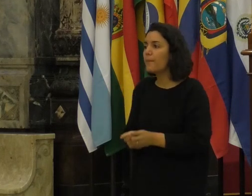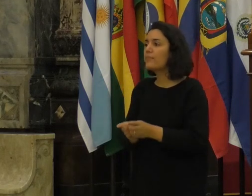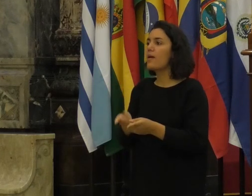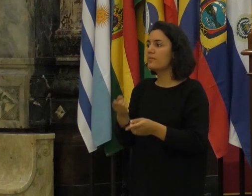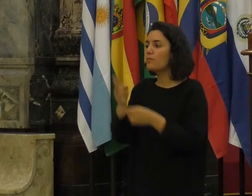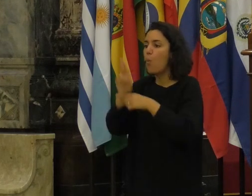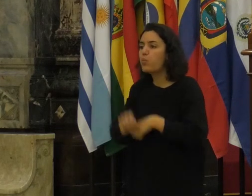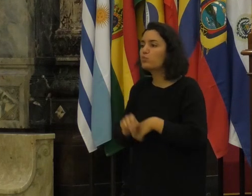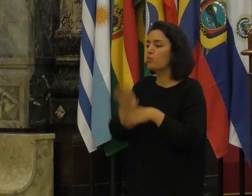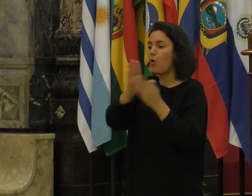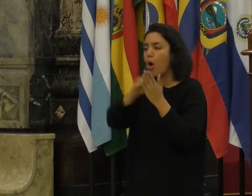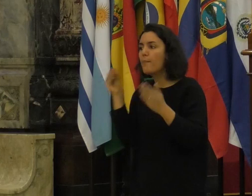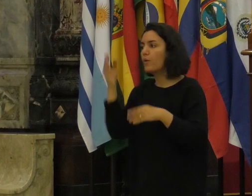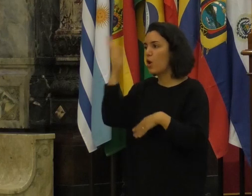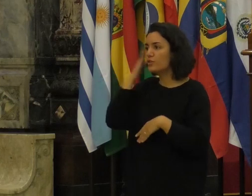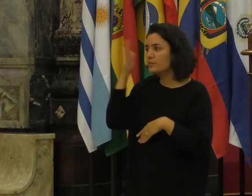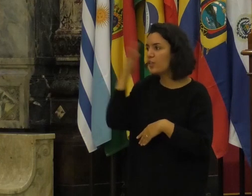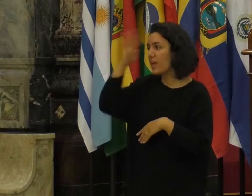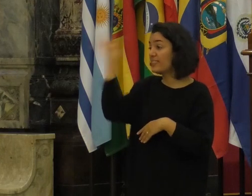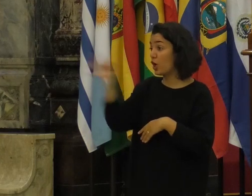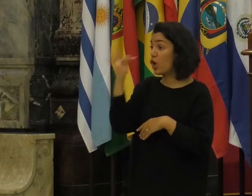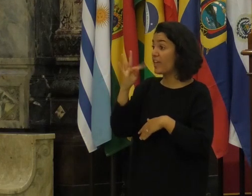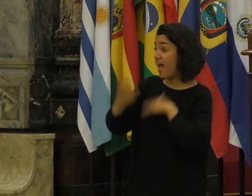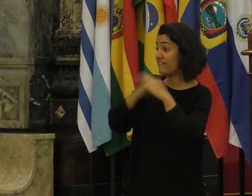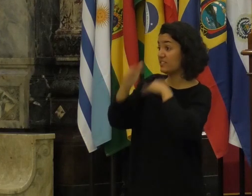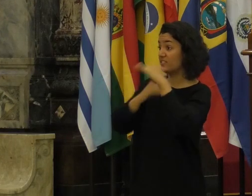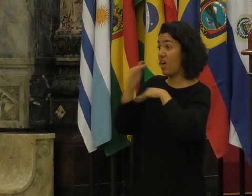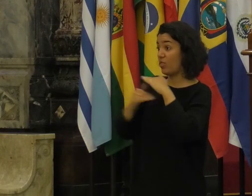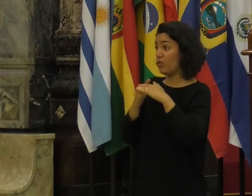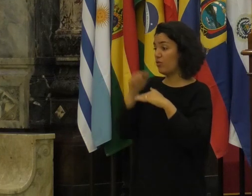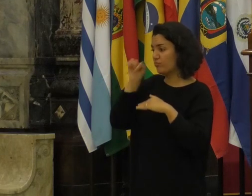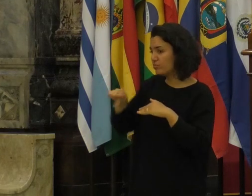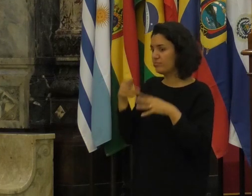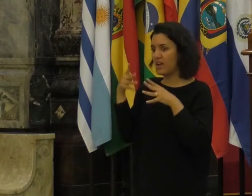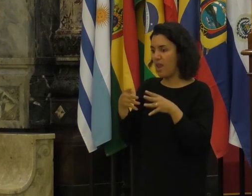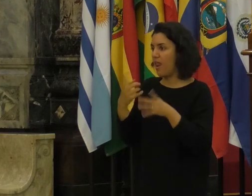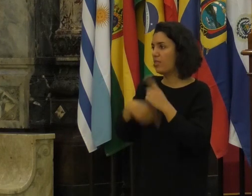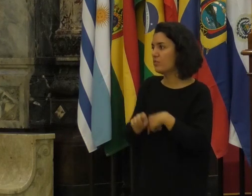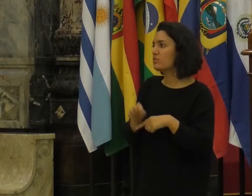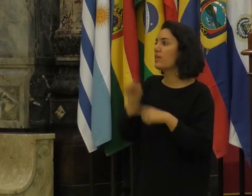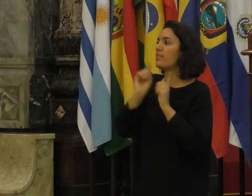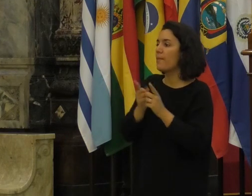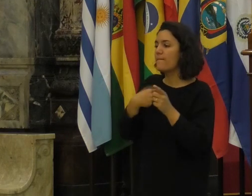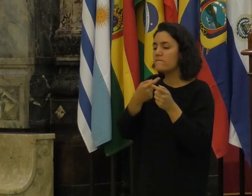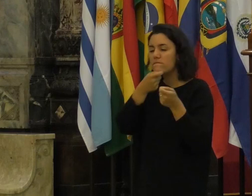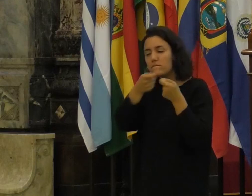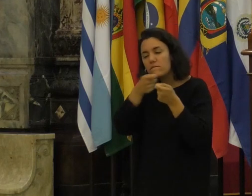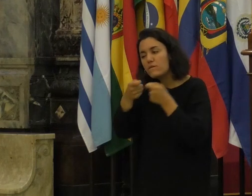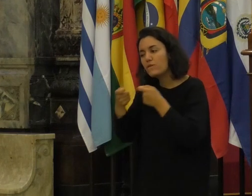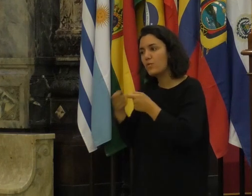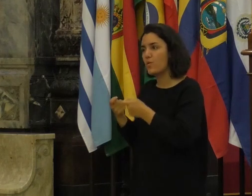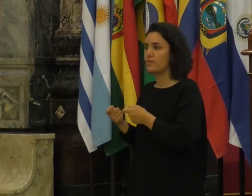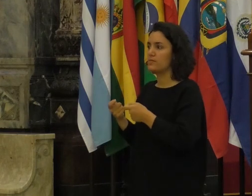conocimientos y tecnologías avanzados. Y por otra parte, podemos ver cómo la influencia manipuladora de